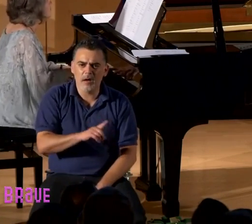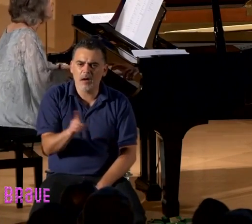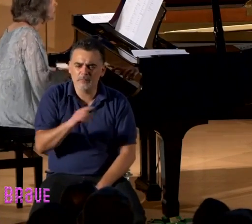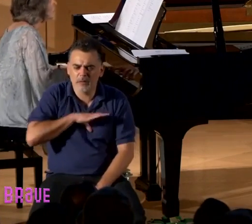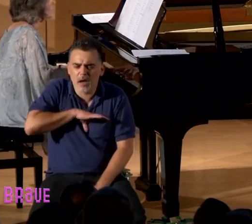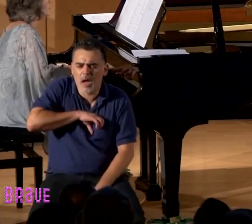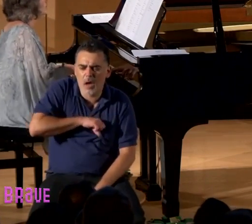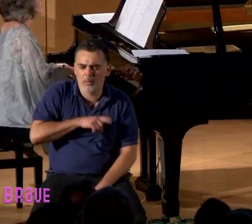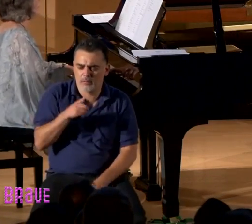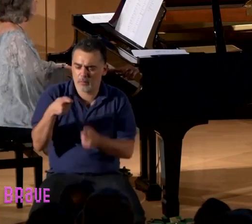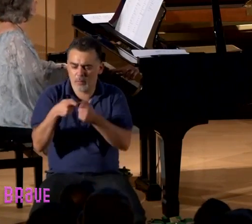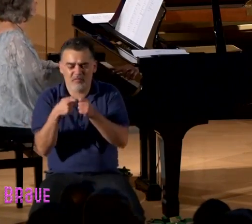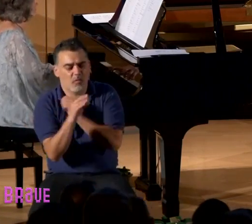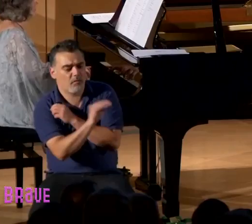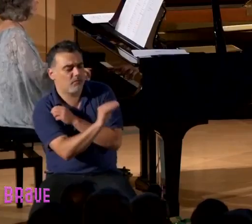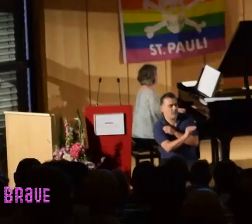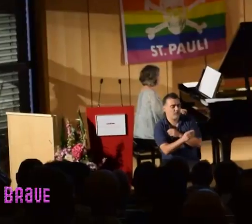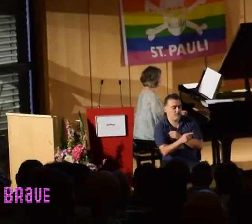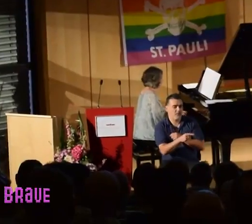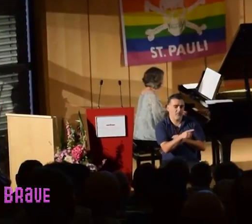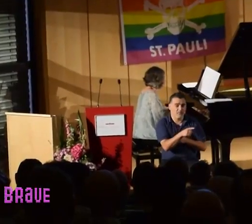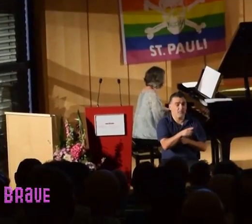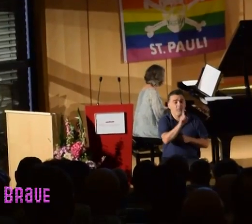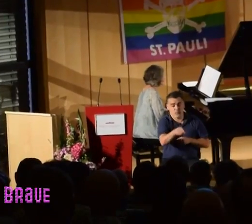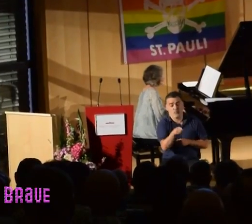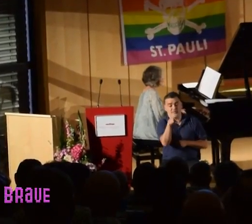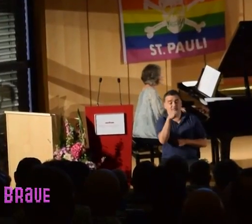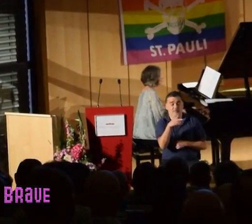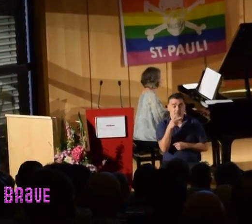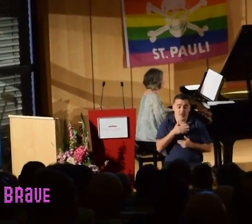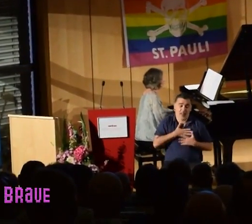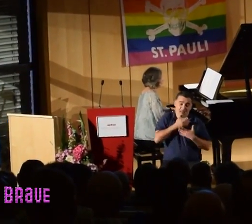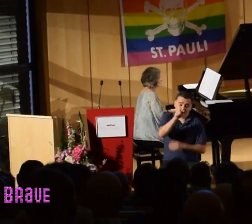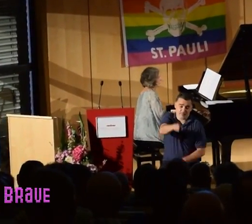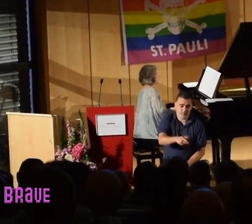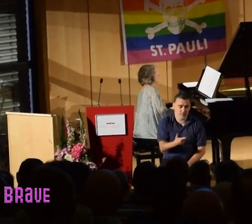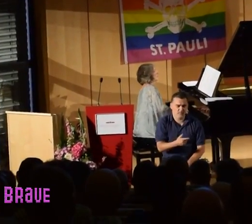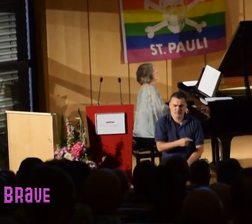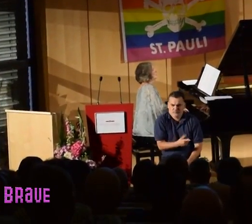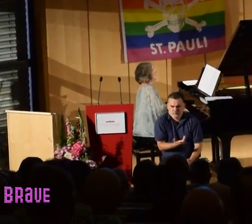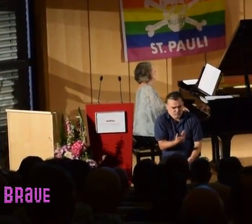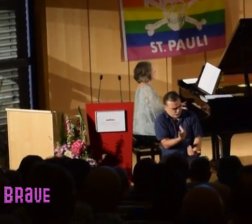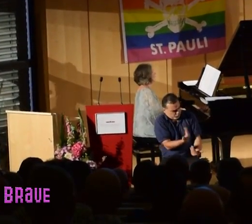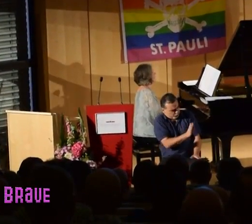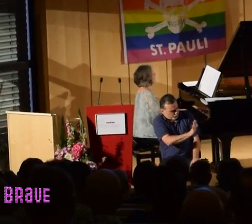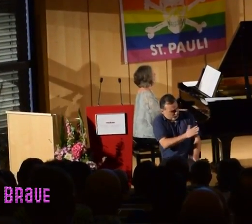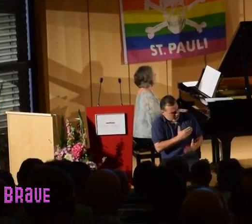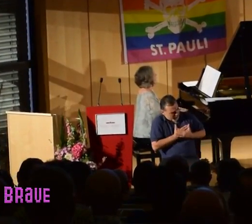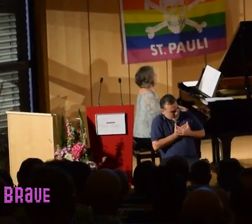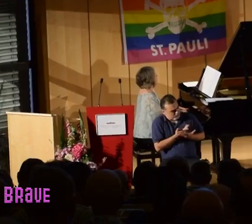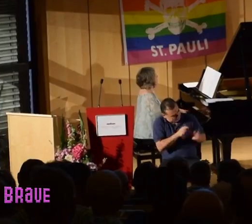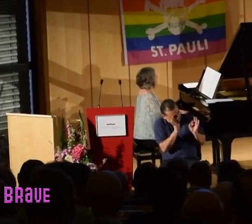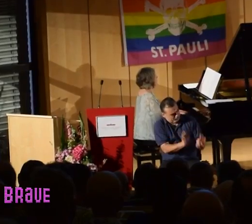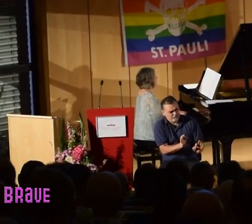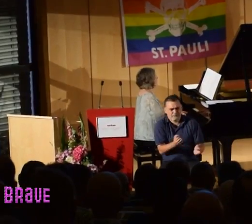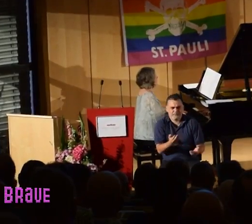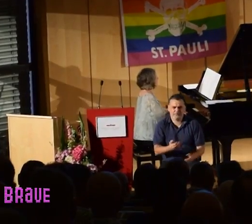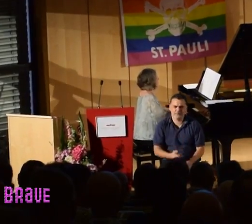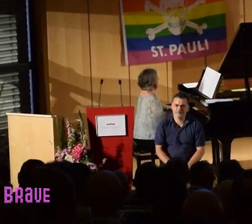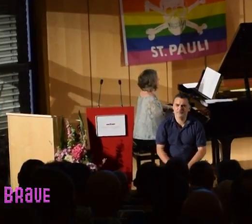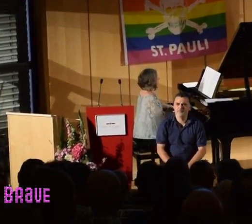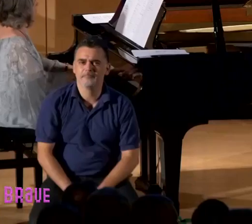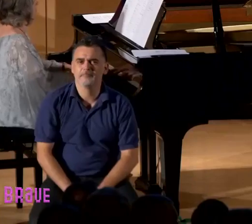Freund sagt, der dir dann sagt, wen du zu lieben hast, denn so wie du liebst, liebst du gut.